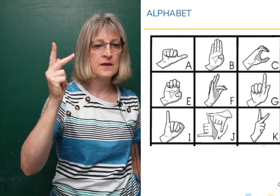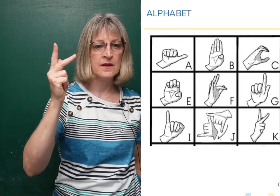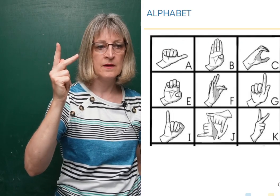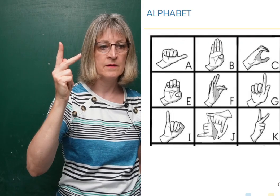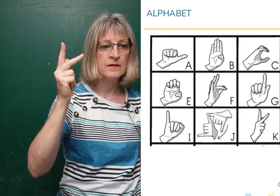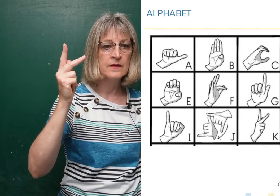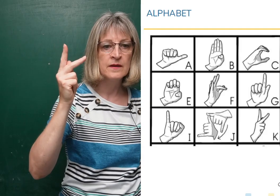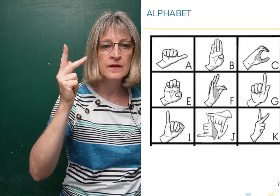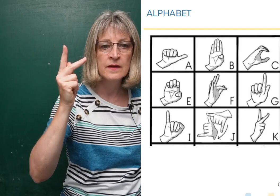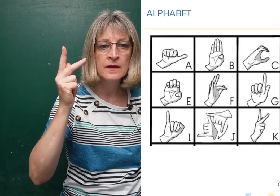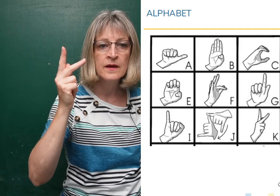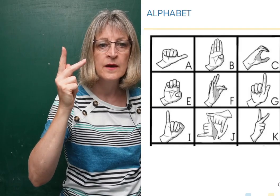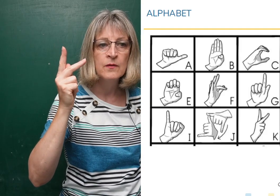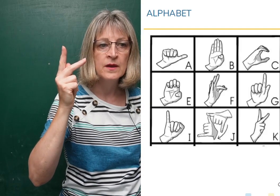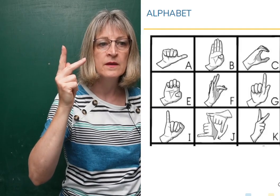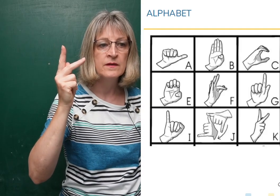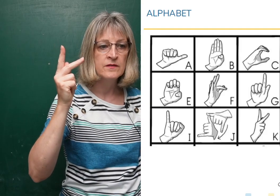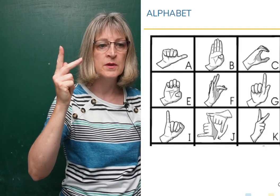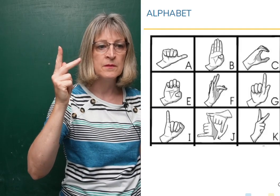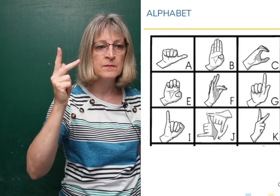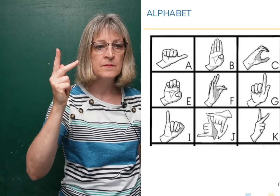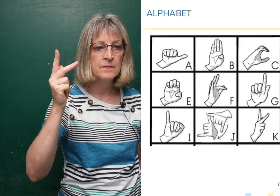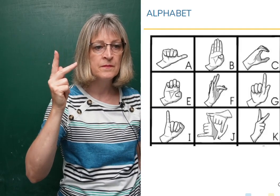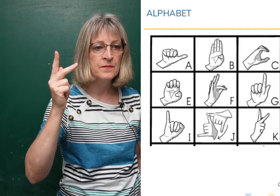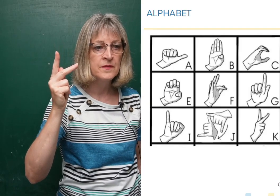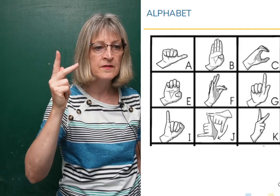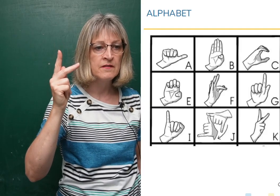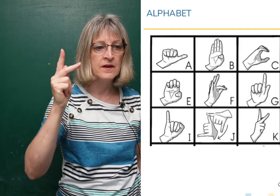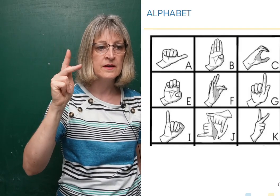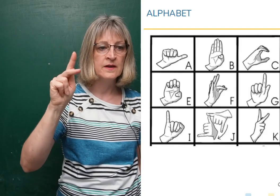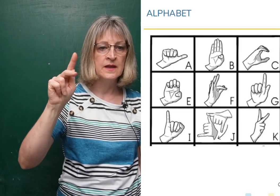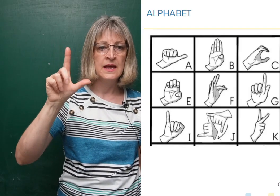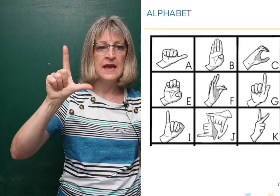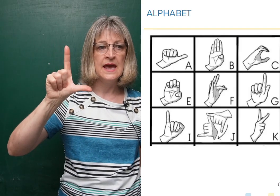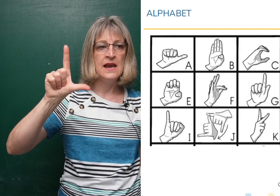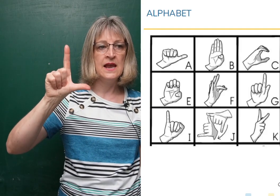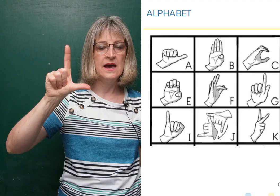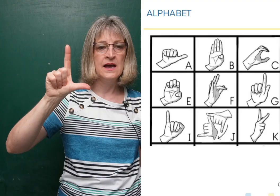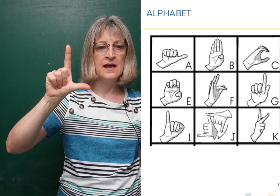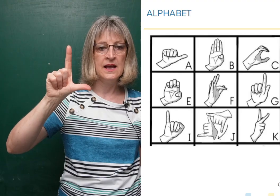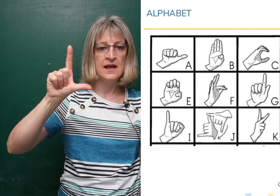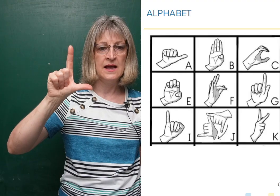K. Oui, c'est bien, ça va. L,